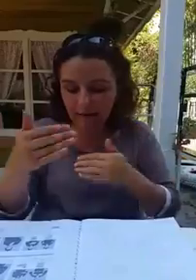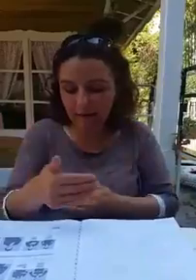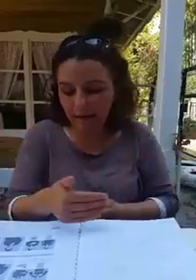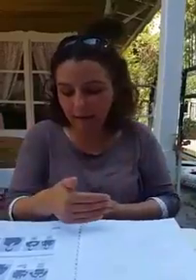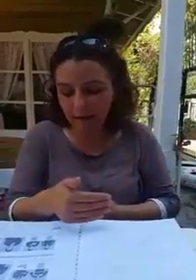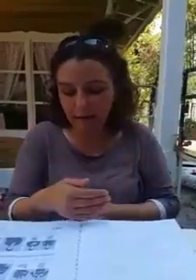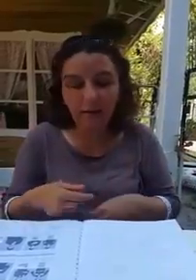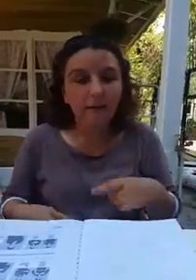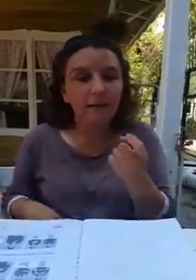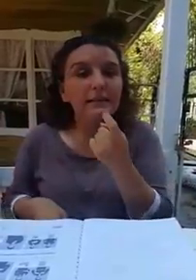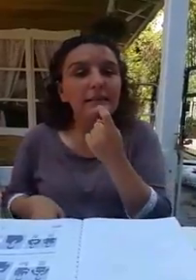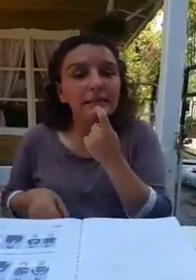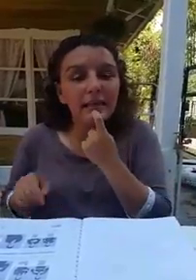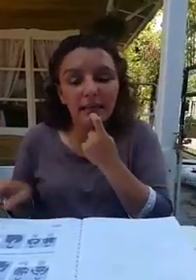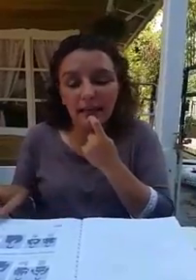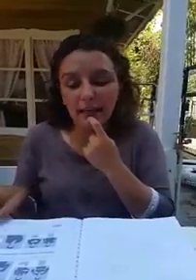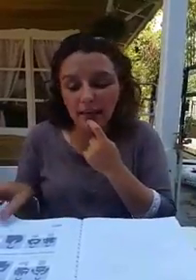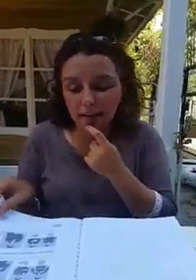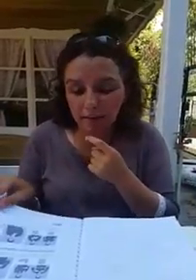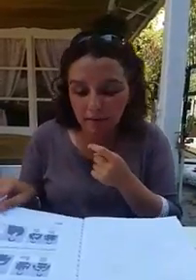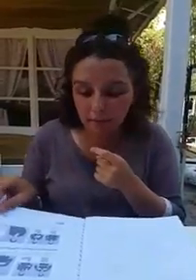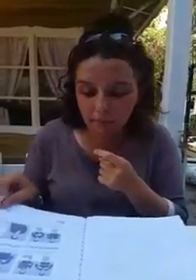sendika, sene,